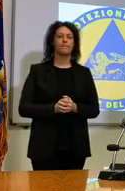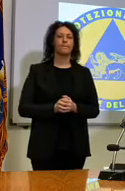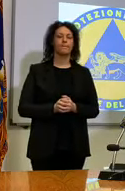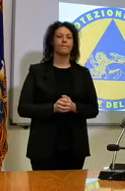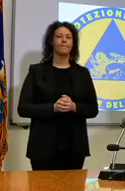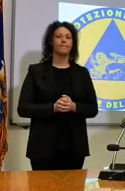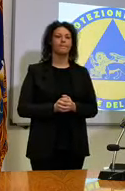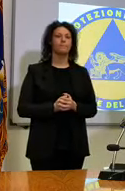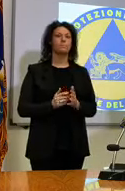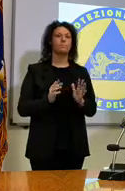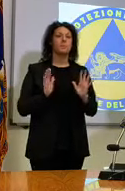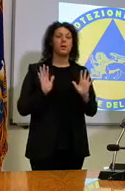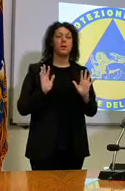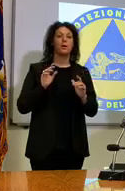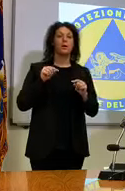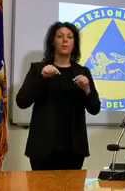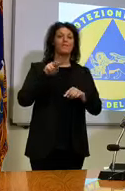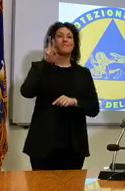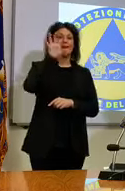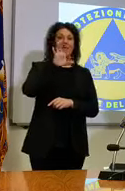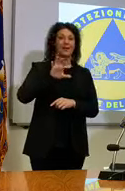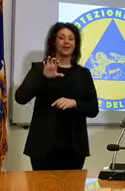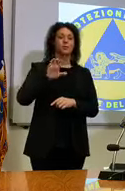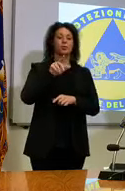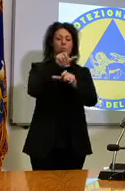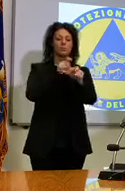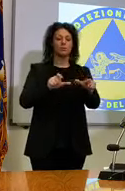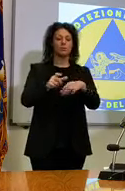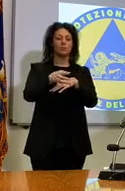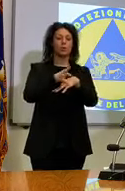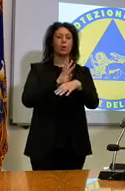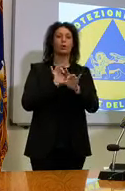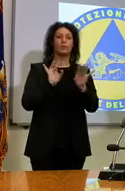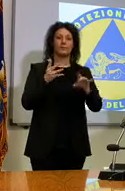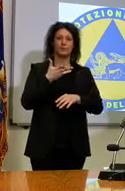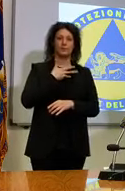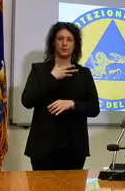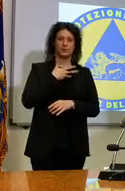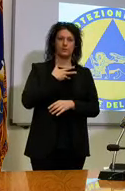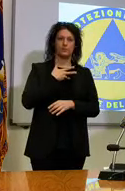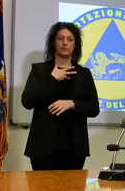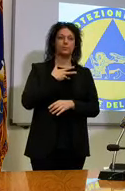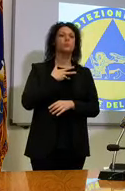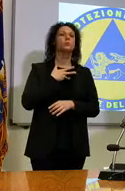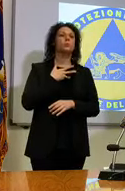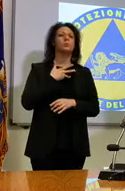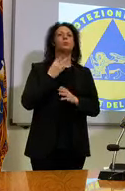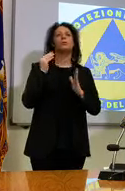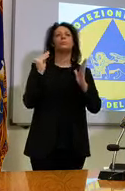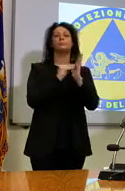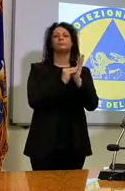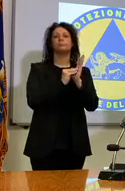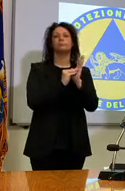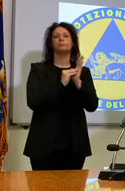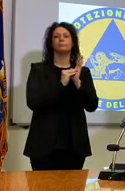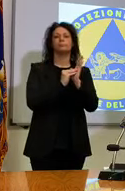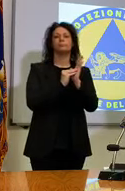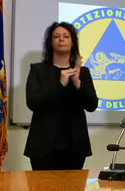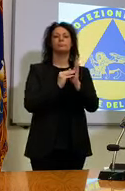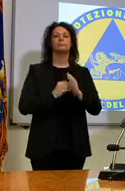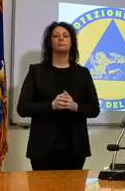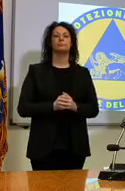però in Veneto i positivi sono tutti catalogati in questa partita.